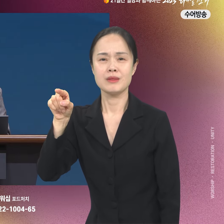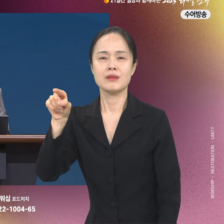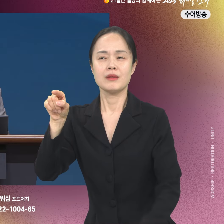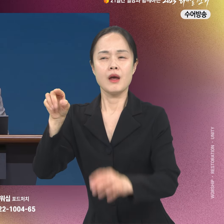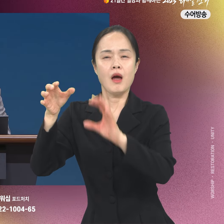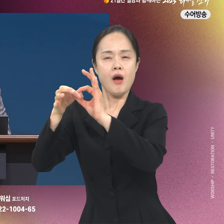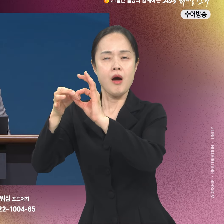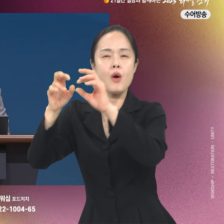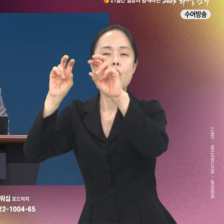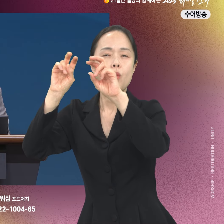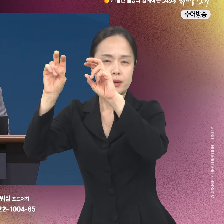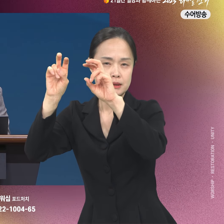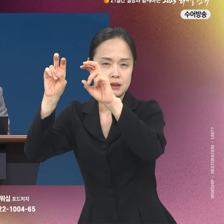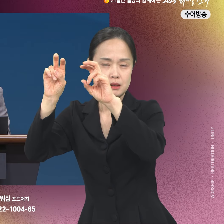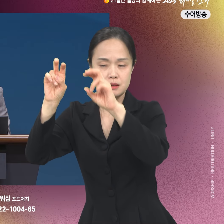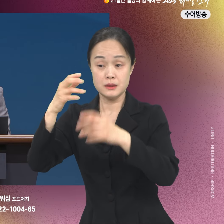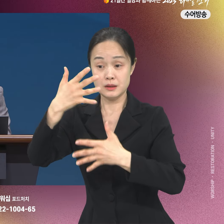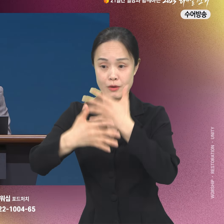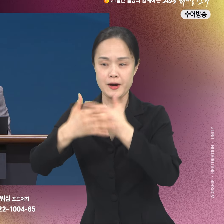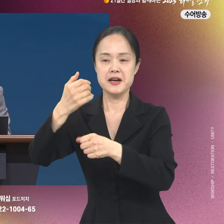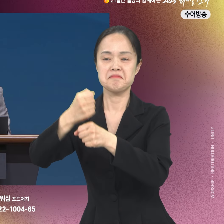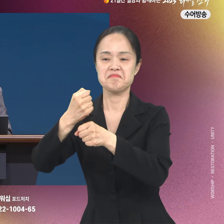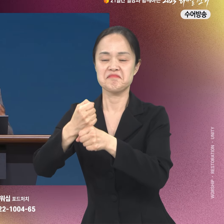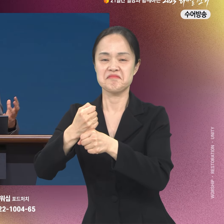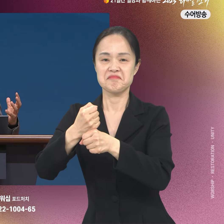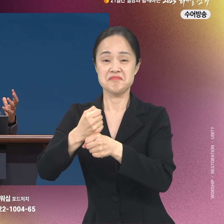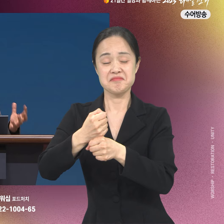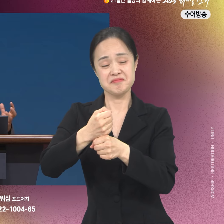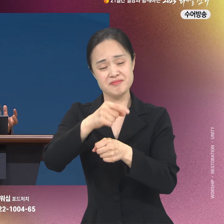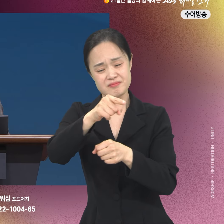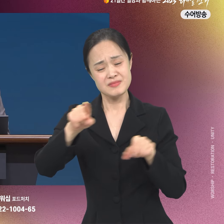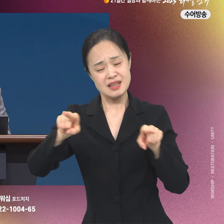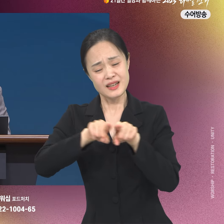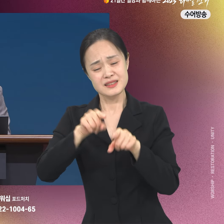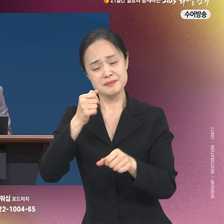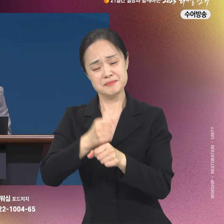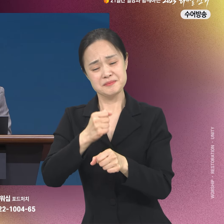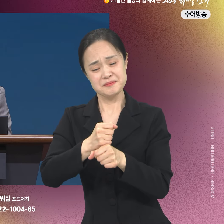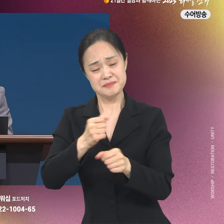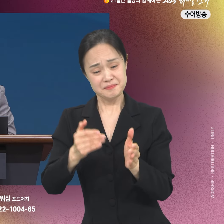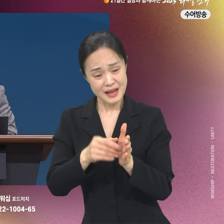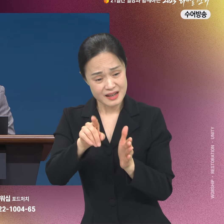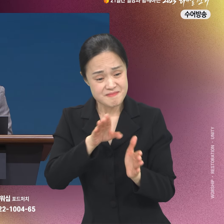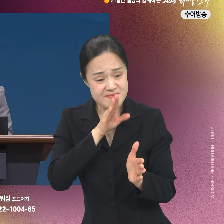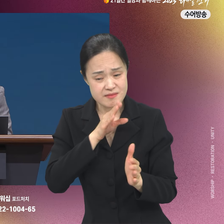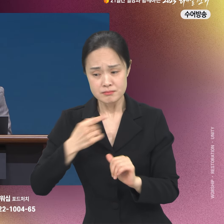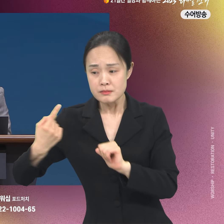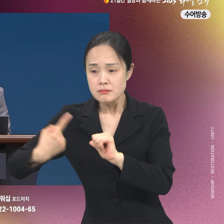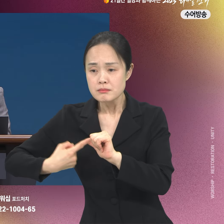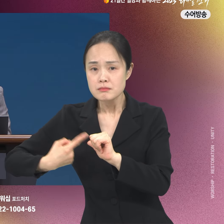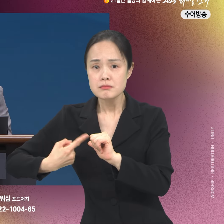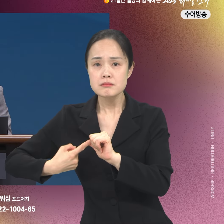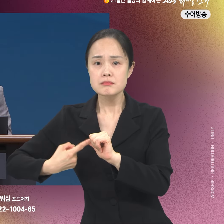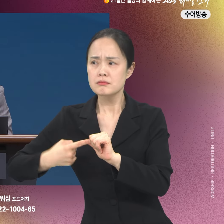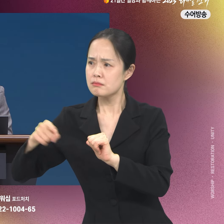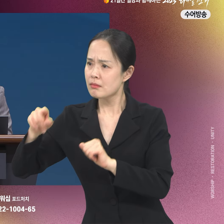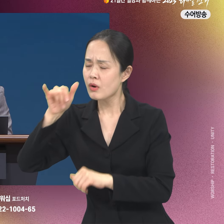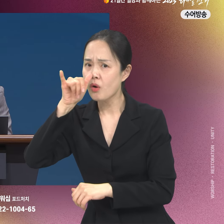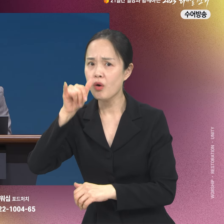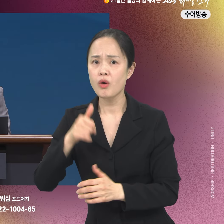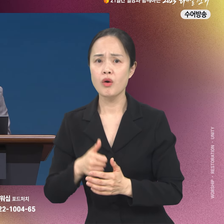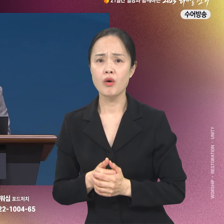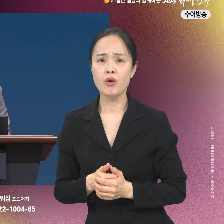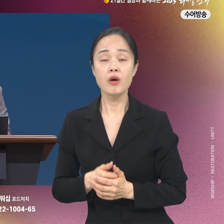사실은 크리스찬 컨텐츠가 미국이어도 특히나 해외에서 만드는 작품 배급해 주겠다는 데를 찾는 건 결코